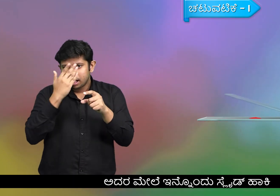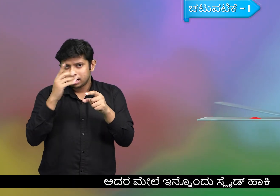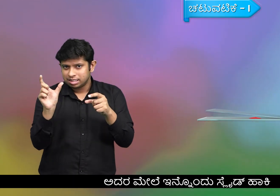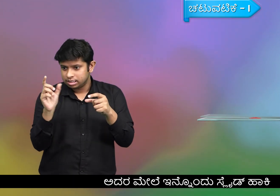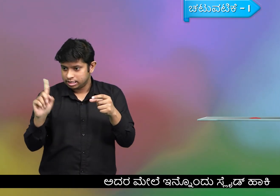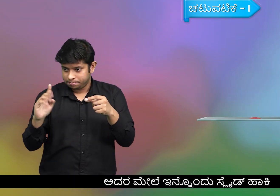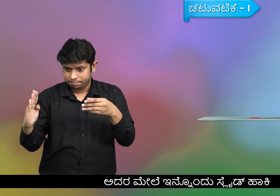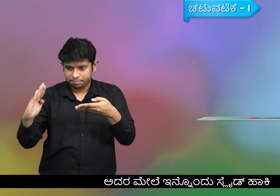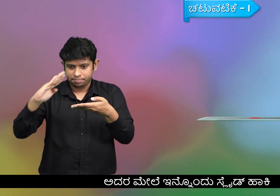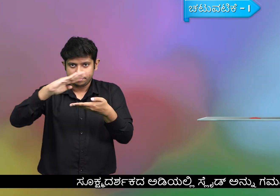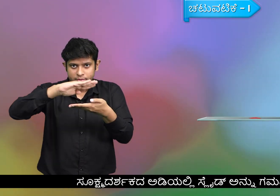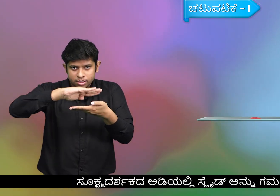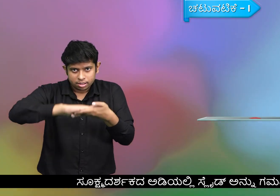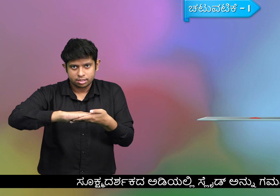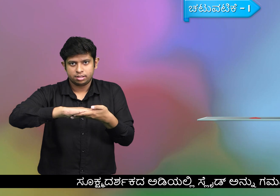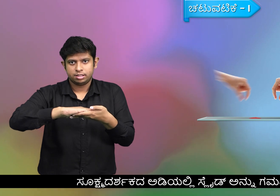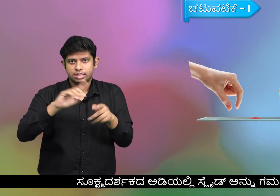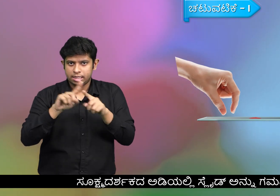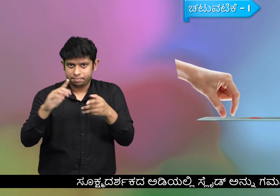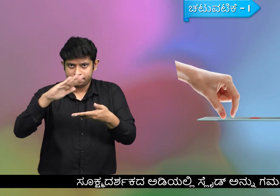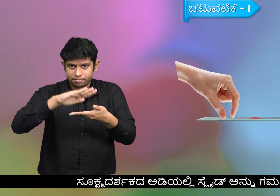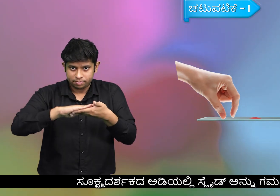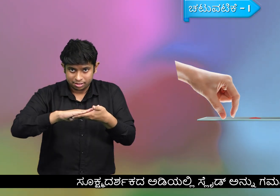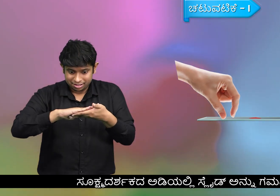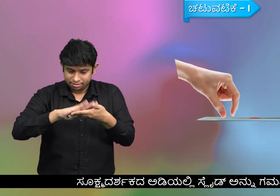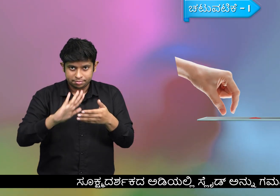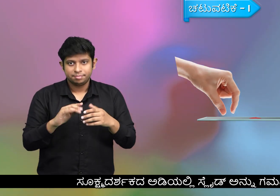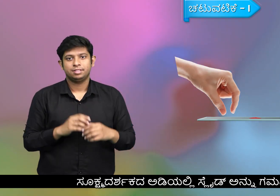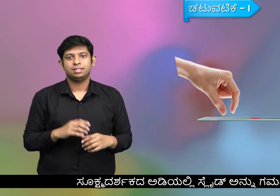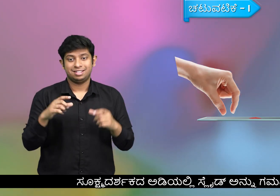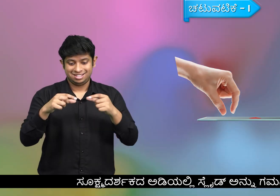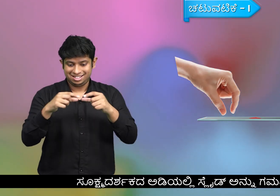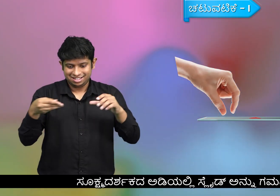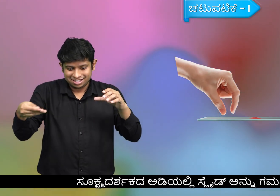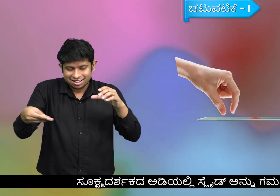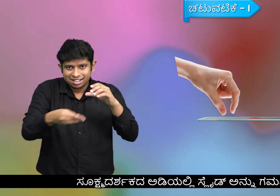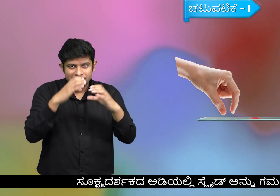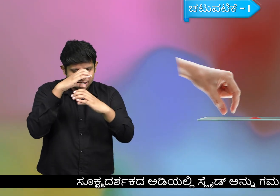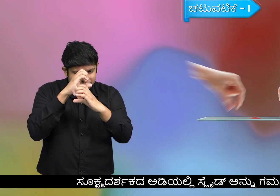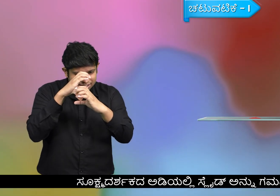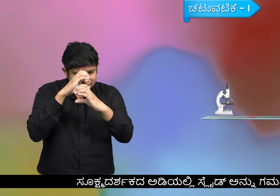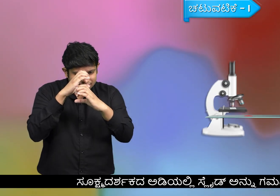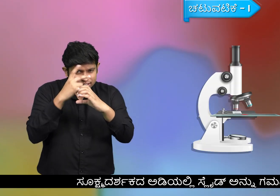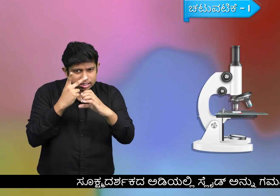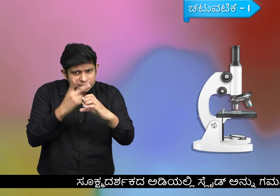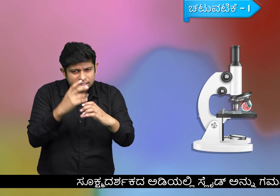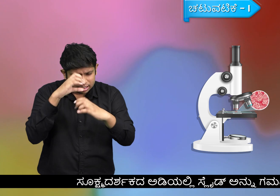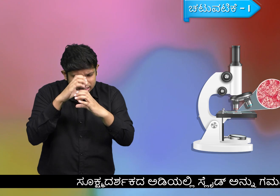ಹಾಕಿ. ನಿಧಾನವಾಗಿ ಮತ್ತು 2 ಬದಿಗಳನ್ನು ಒತ್ತಿರಿ. ಸೂಕ್ಷ್ಮದರ್ಶಕ ಅಡಿಯಲ್ಲಿ ಸ್ಲೈಡ್ ಅನ್ನು